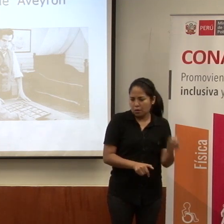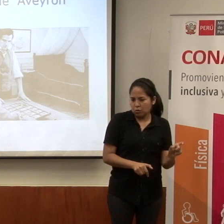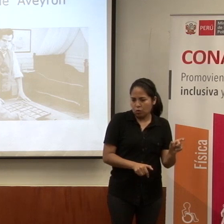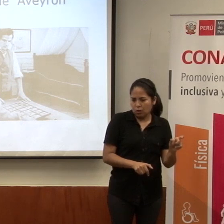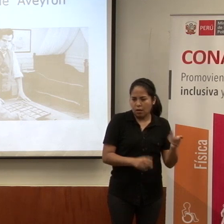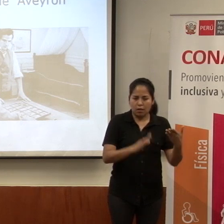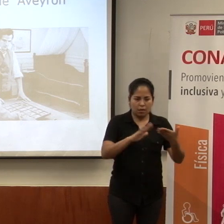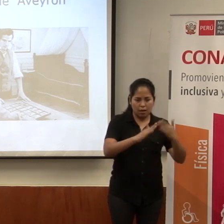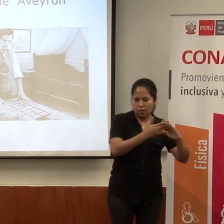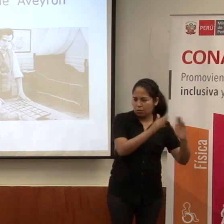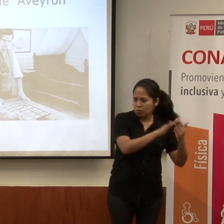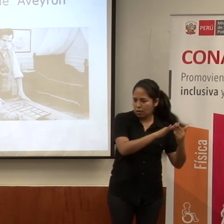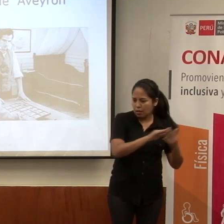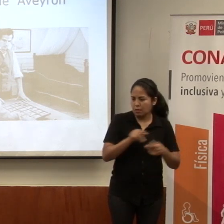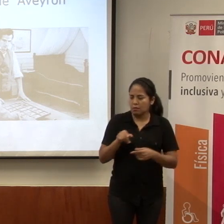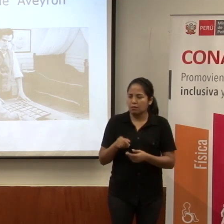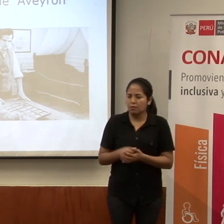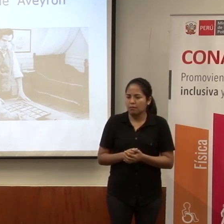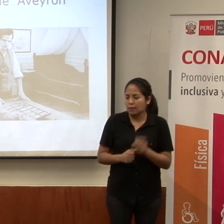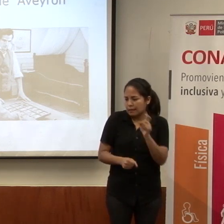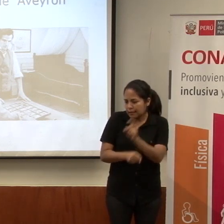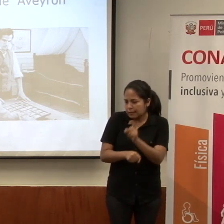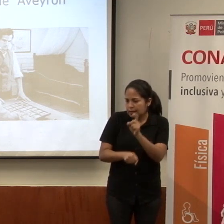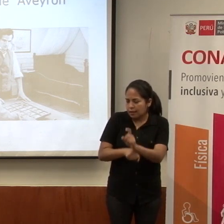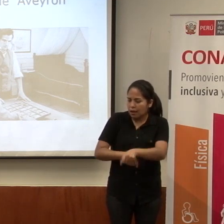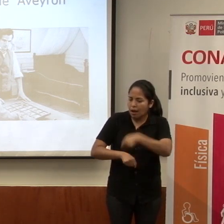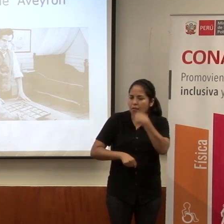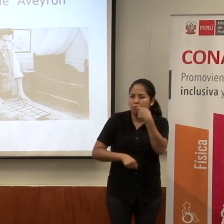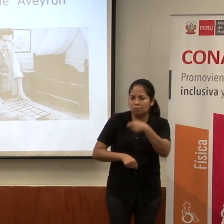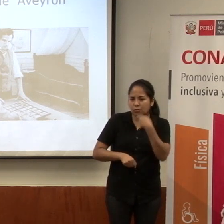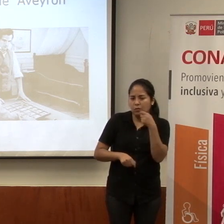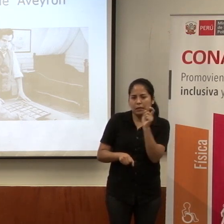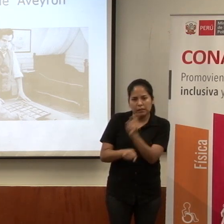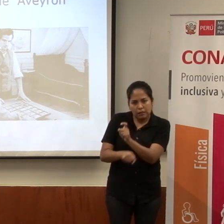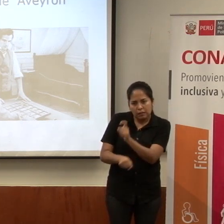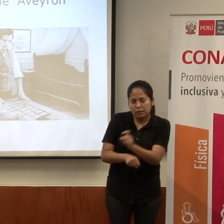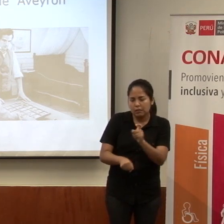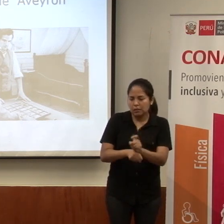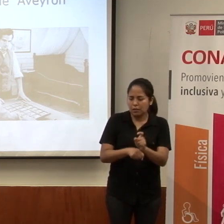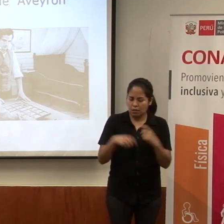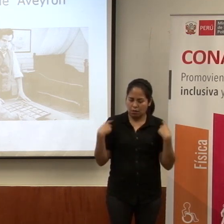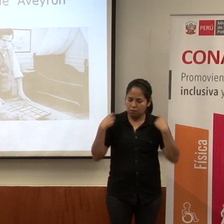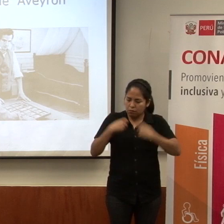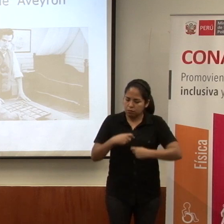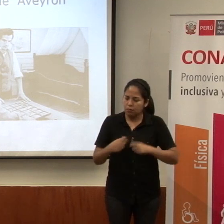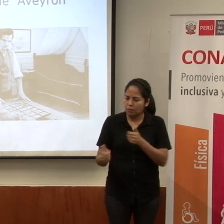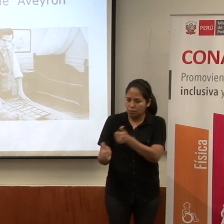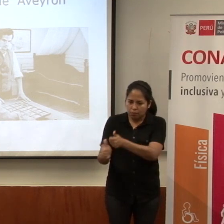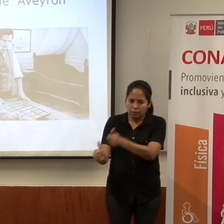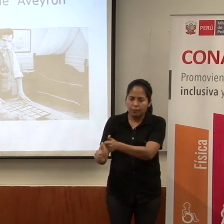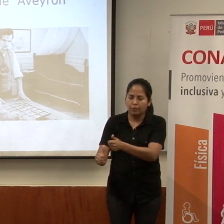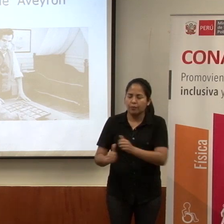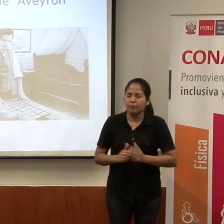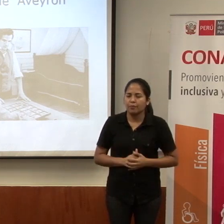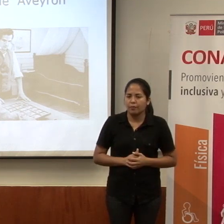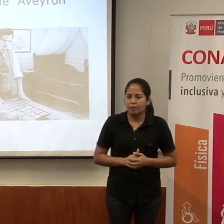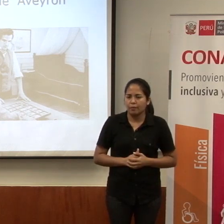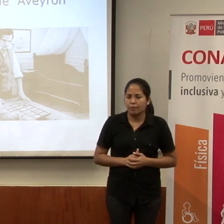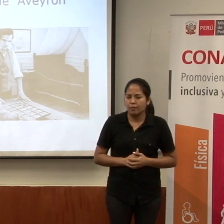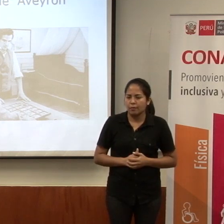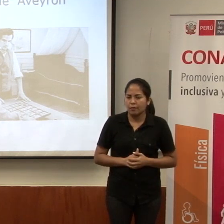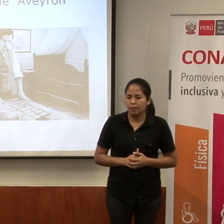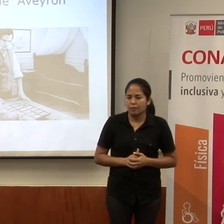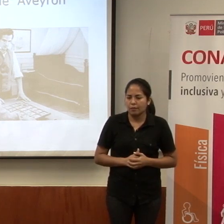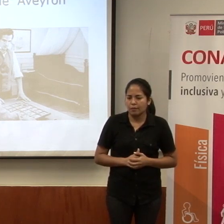comillas, que incluía el poder comer con cuchara, el poder vestirse, el poder... Lo único que logró